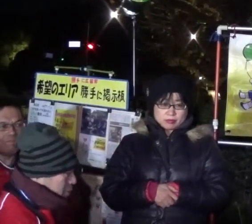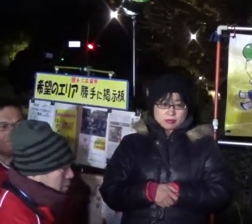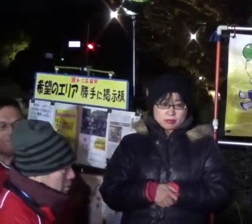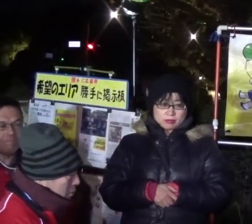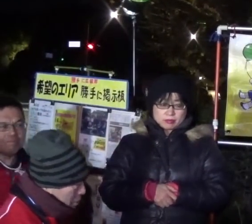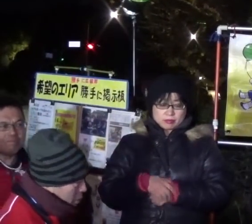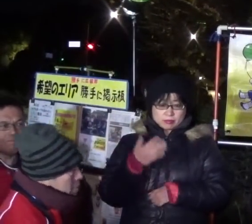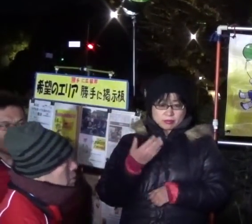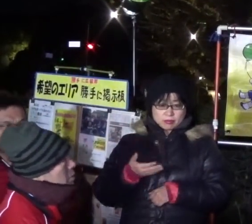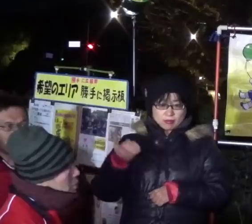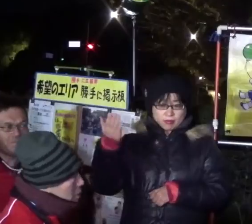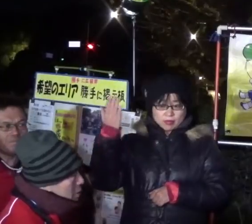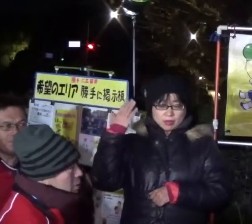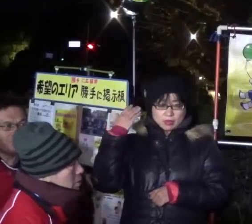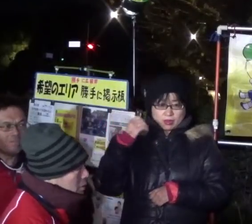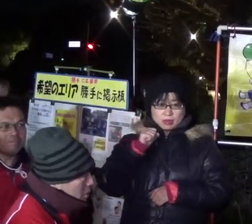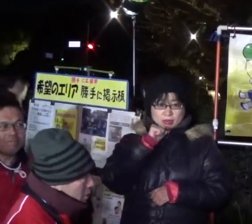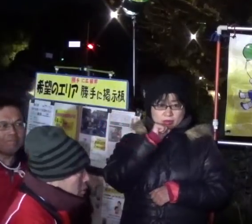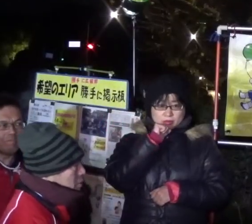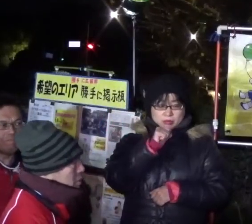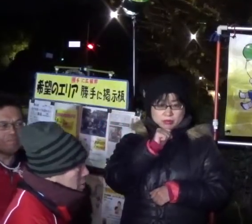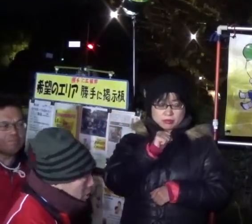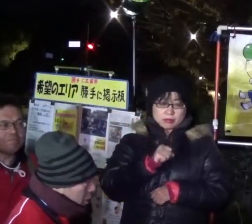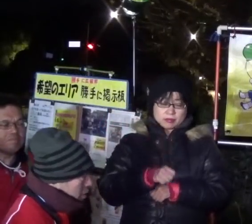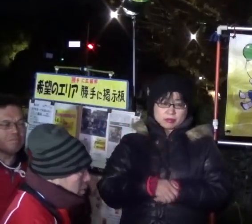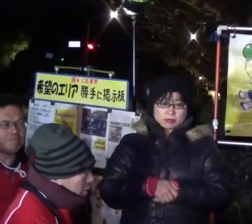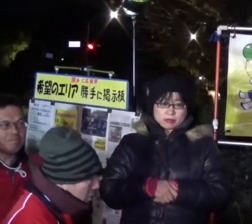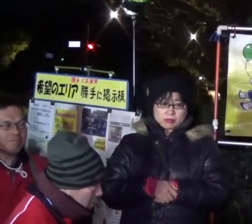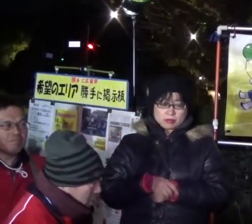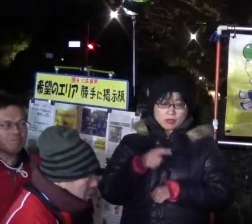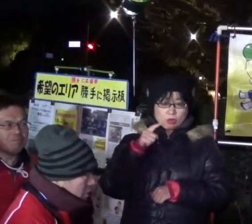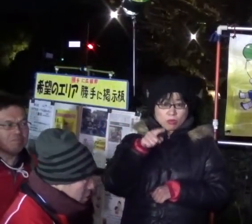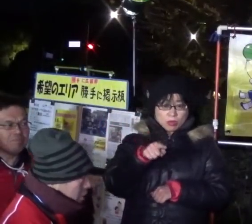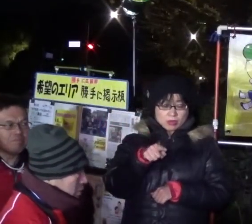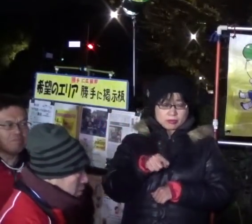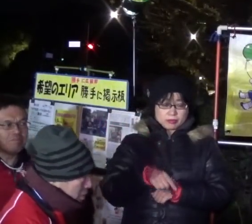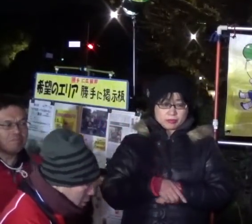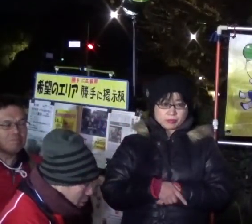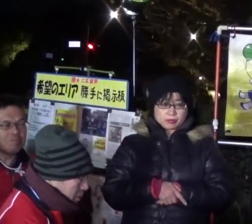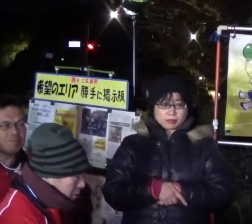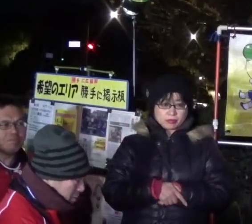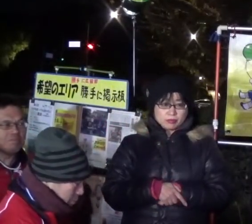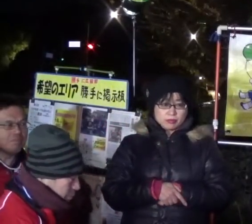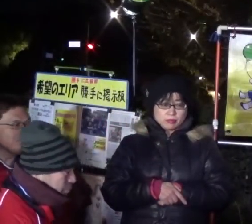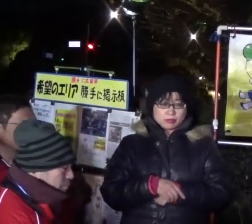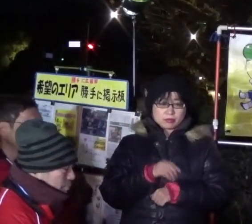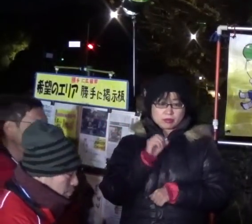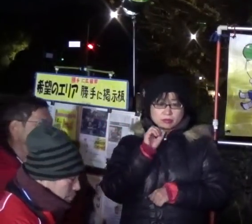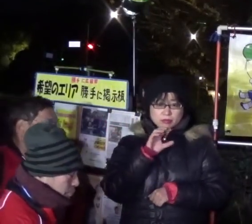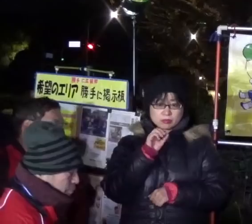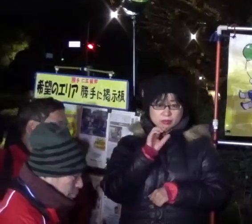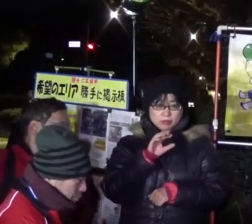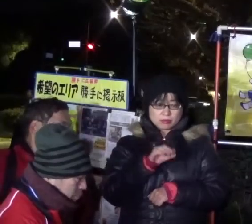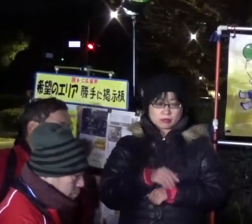昔は良かったなとお前がつぶや